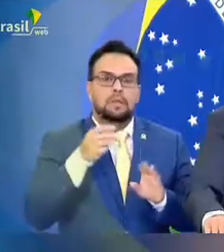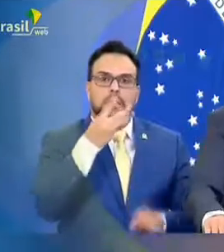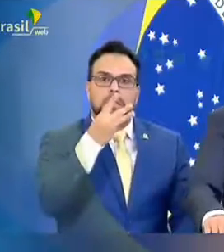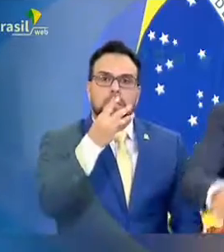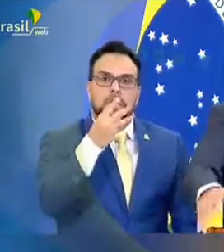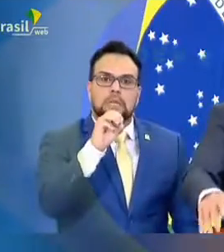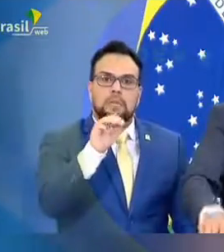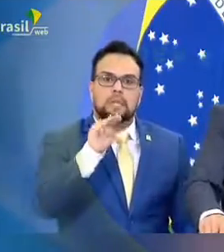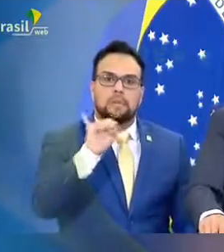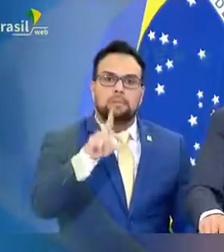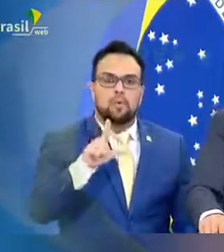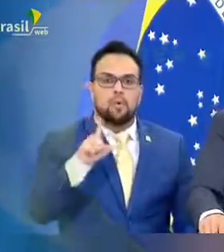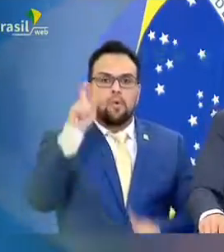não requerida para que trabalha exemplo